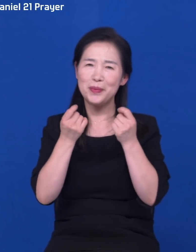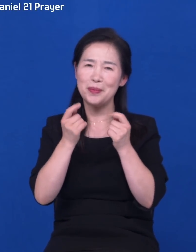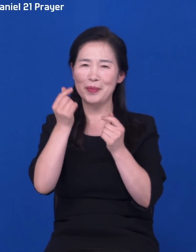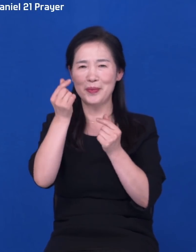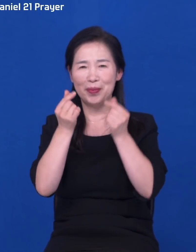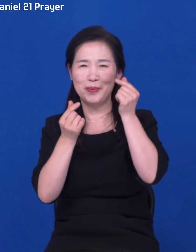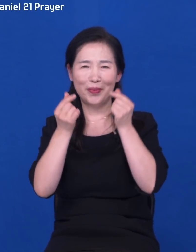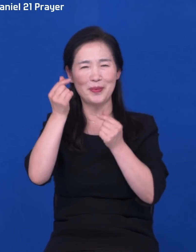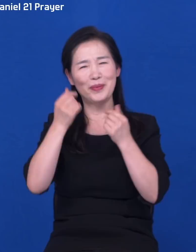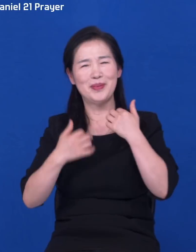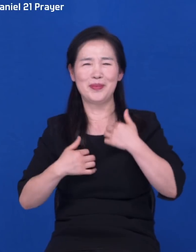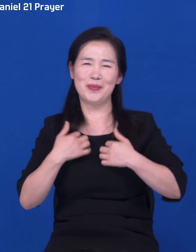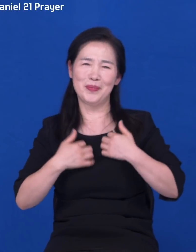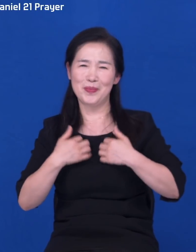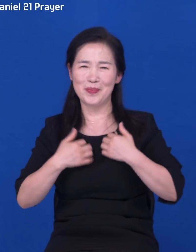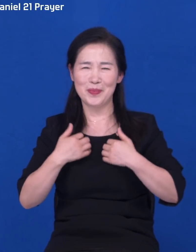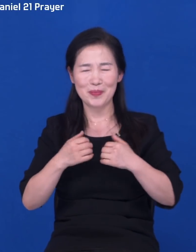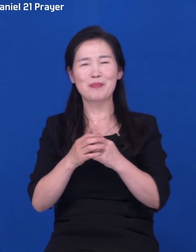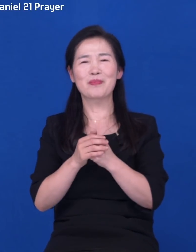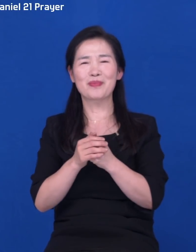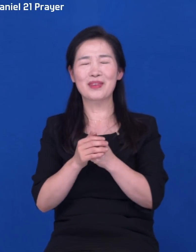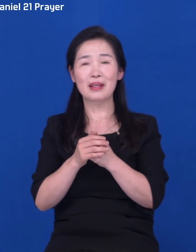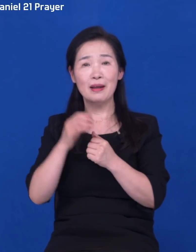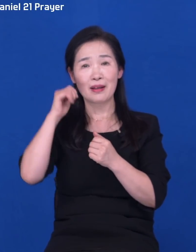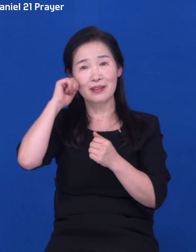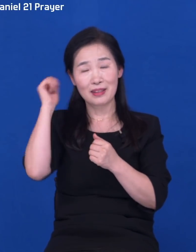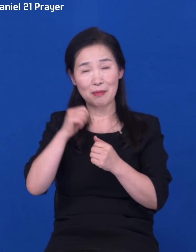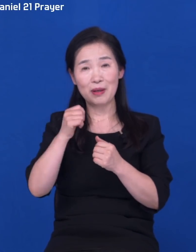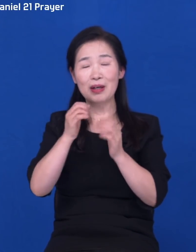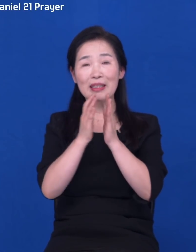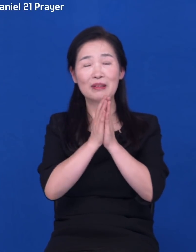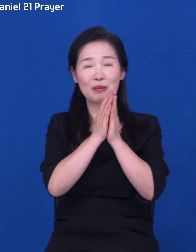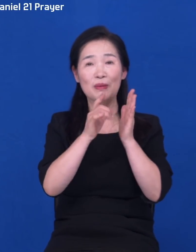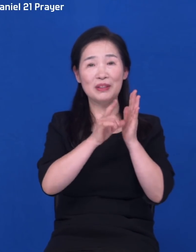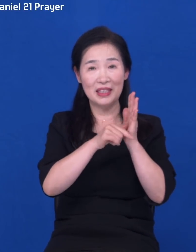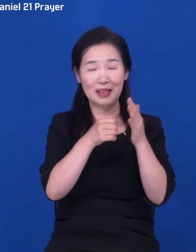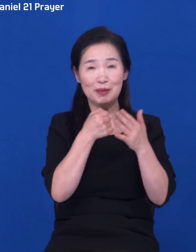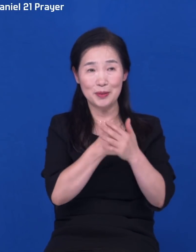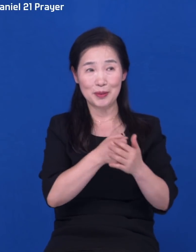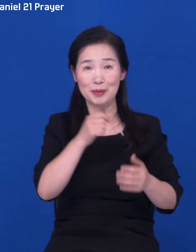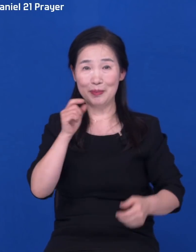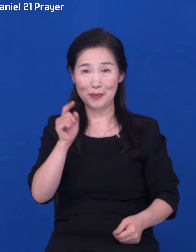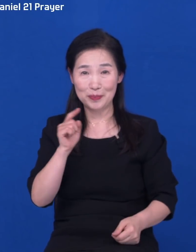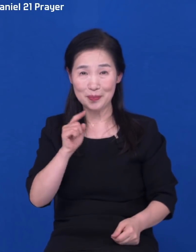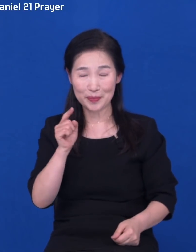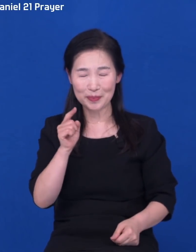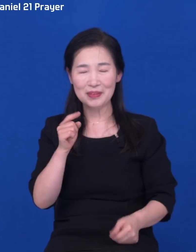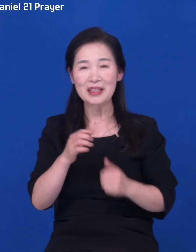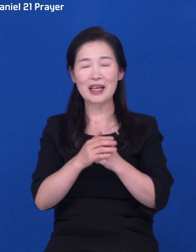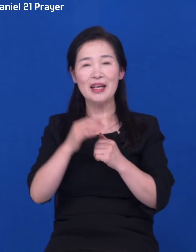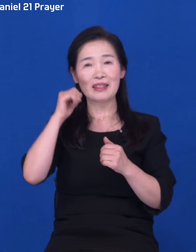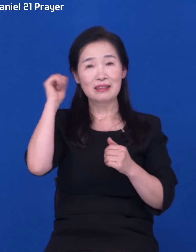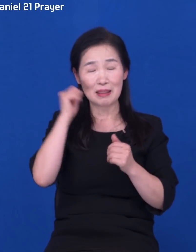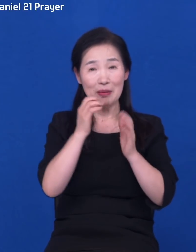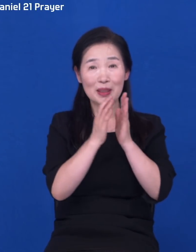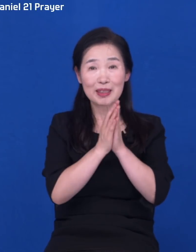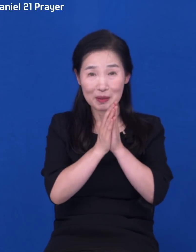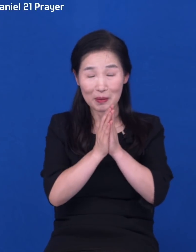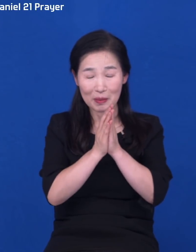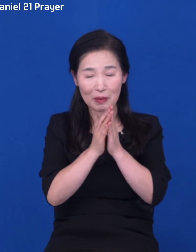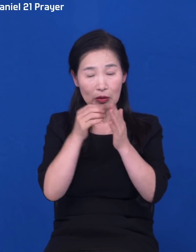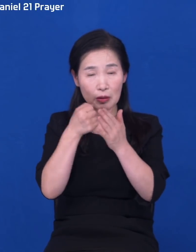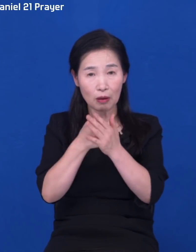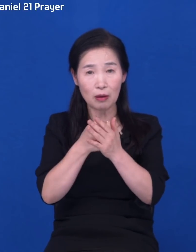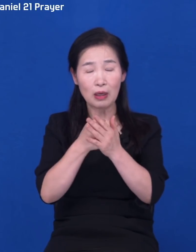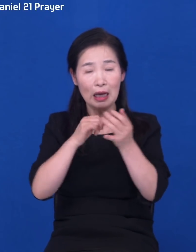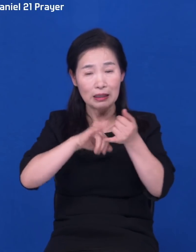너무 즐거워서 새벽 기도 시간을 어떻게 정해놨냐면 새벽 기도를 내가 주님하고 약속을 안 해놓으면 내가